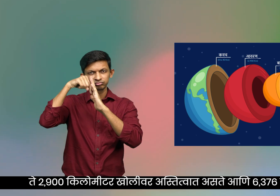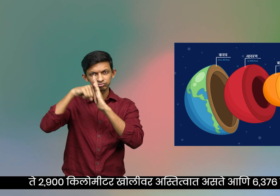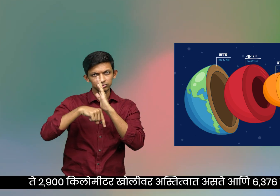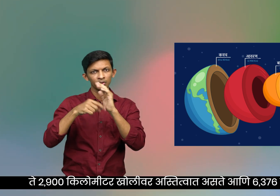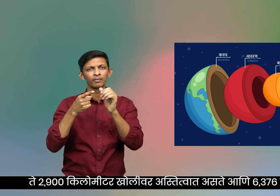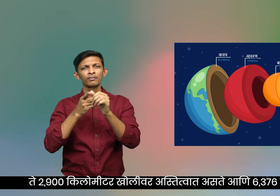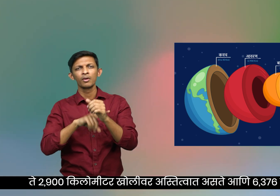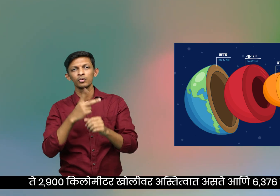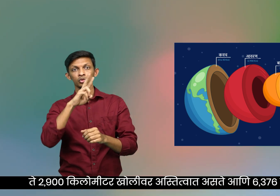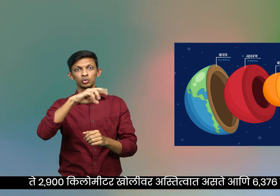किलोमीटर साठवते.